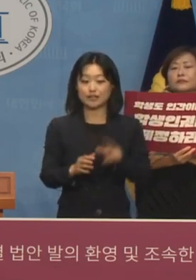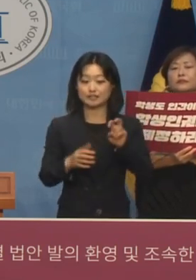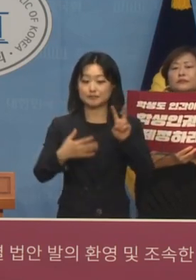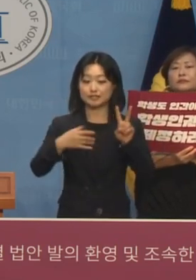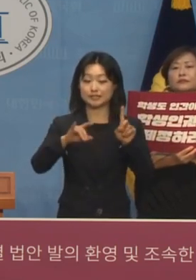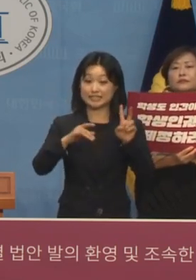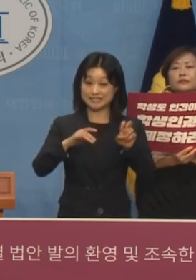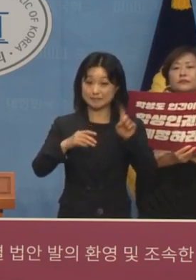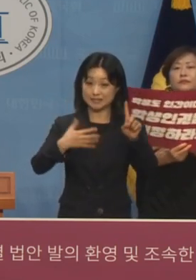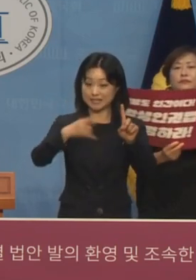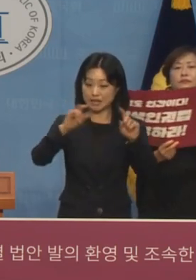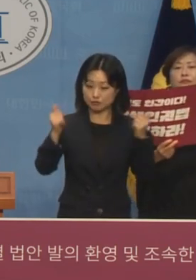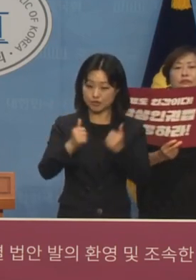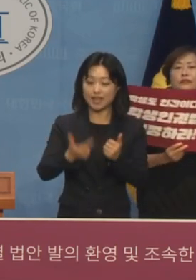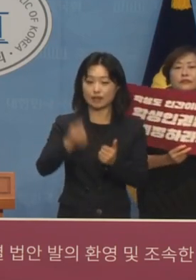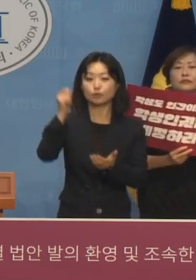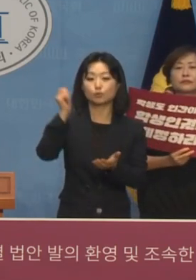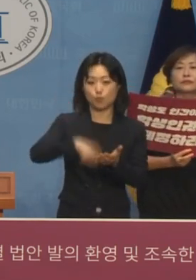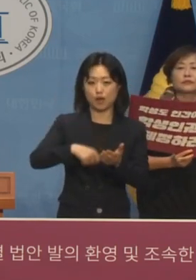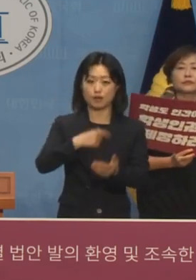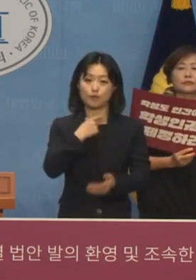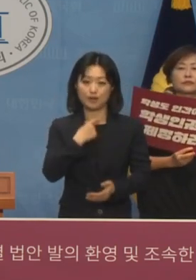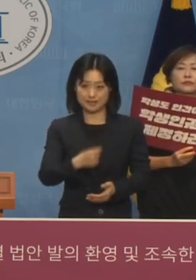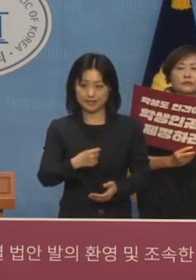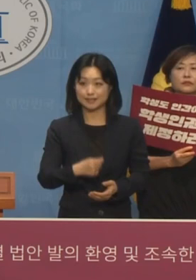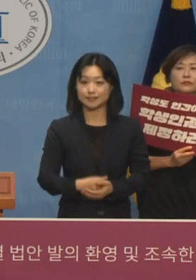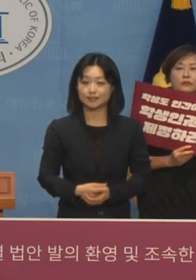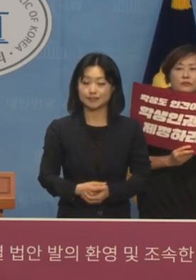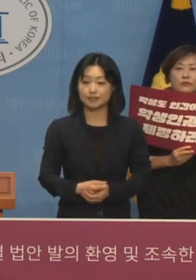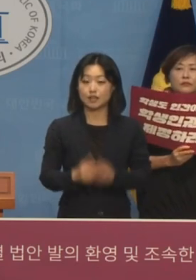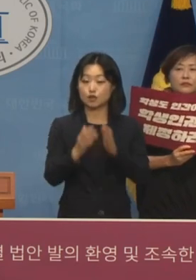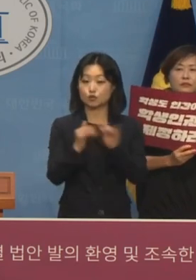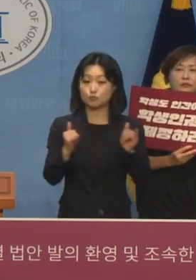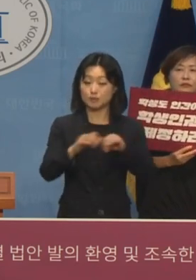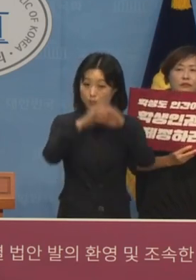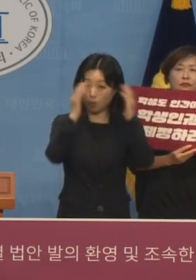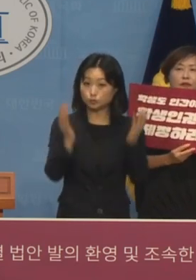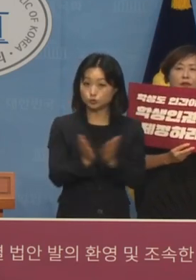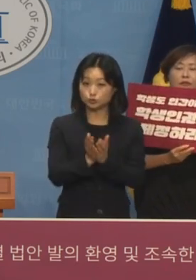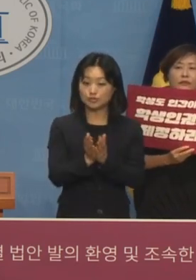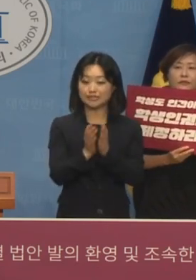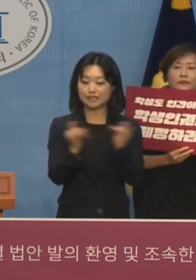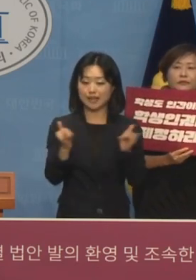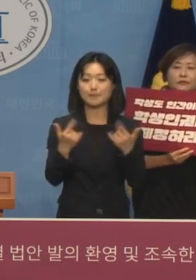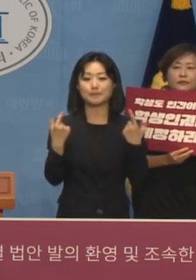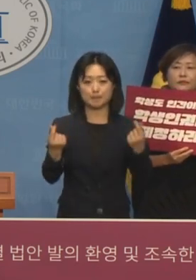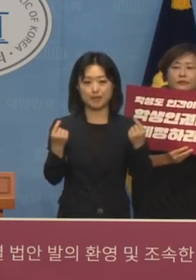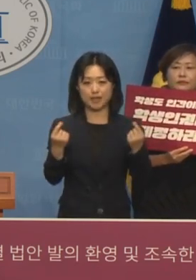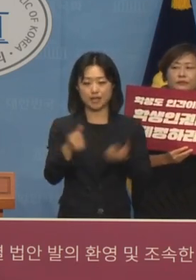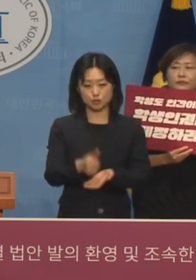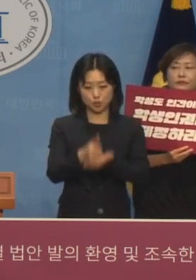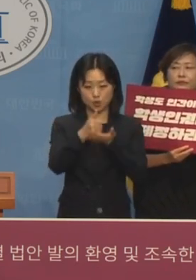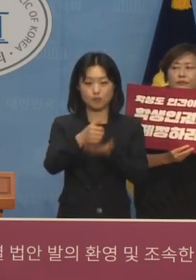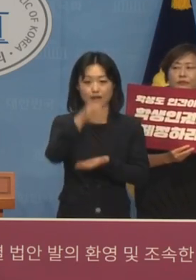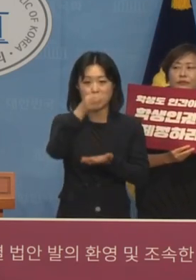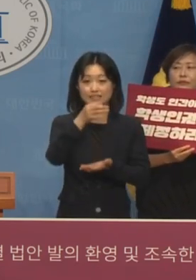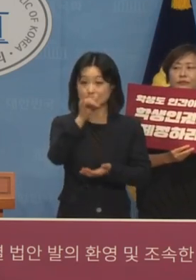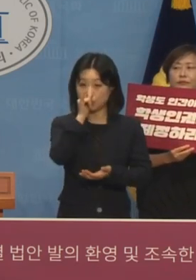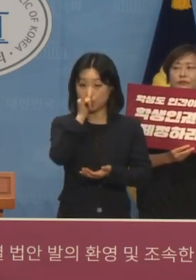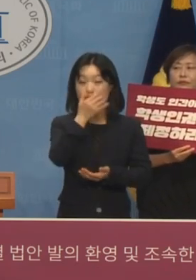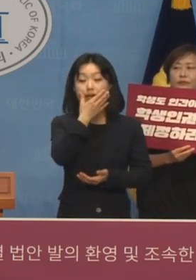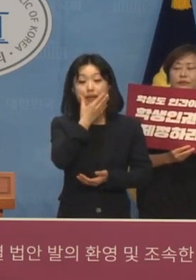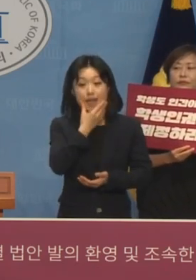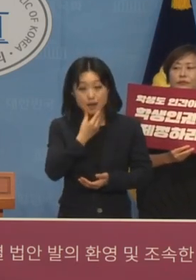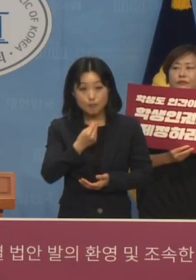21대 국회에서 조속한 통과를 요구한다. 모든 국민은 인간으로서의 존엄과 가치를 가지며